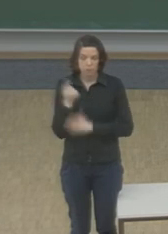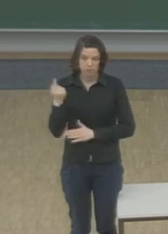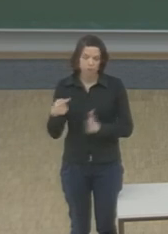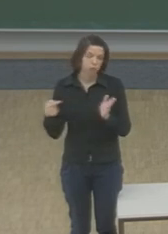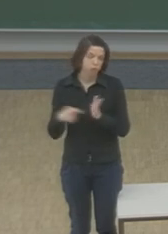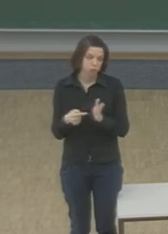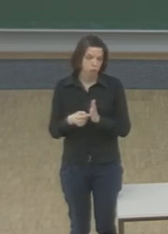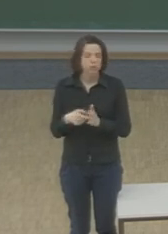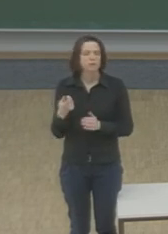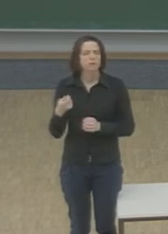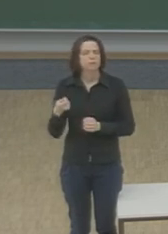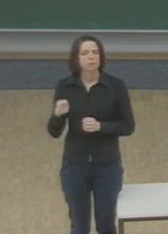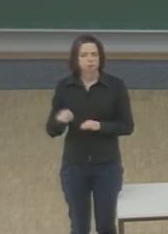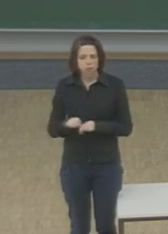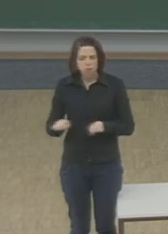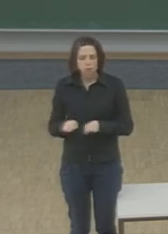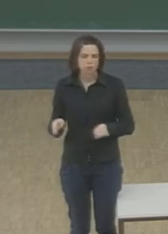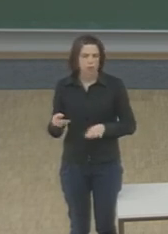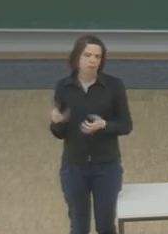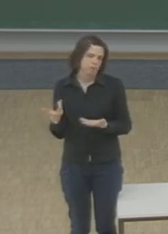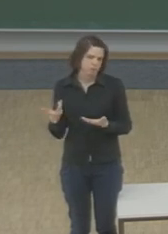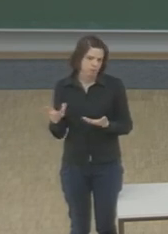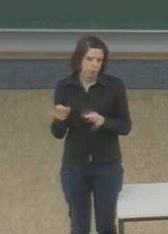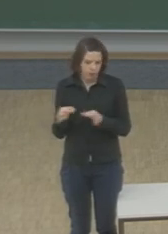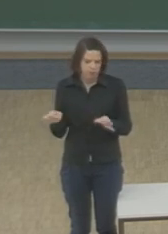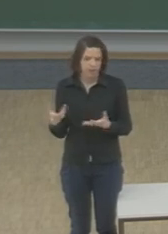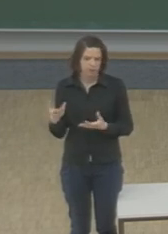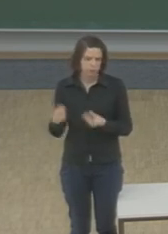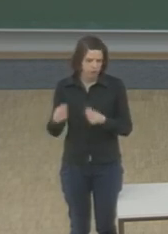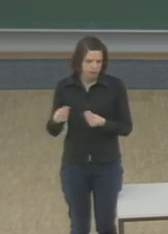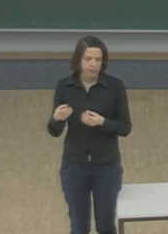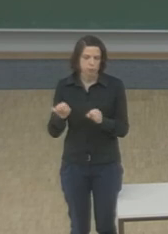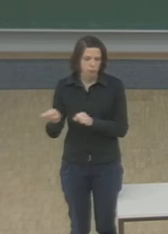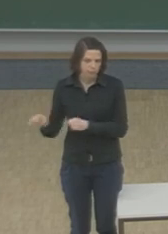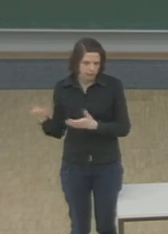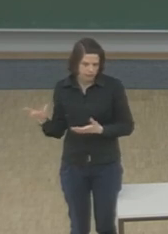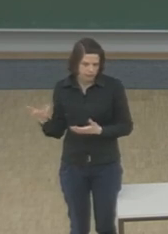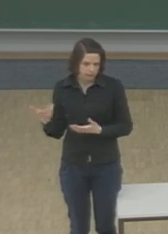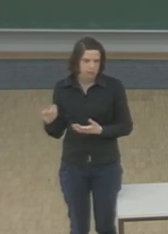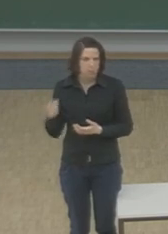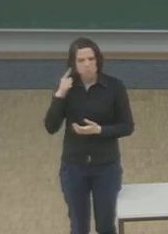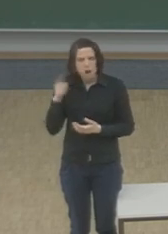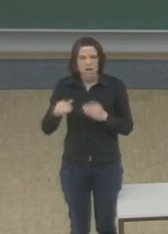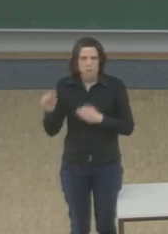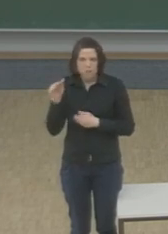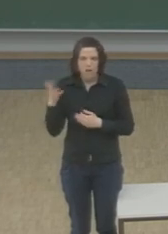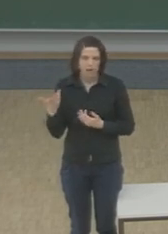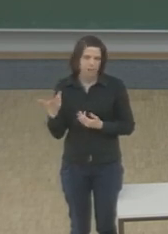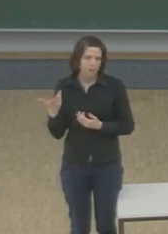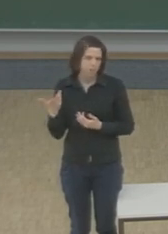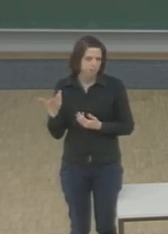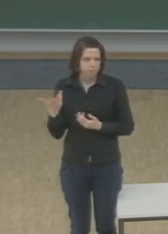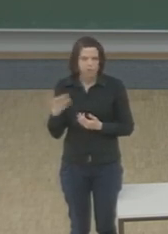da man bei Schlüsselkompetenzen oder Schlüsselqualifikationen ja gemeinhin eher an Dinge denkt, die sich eben eher in